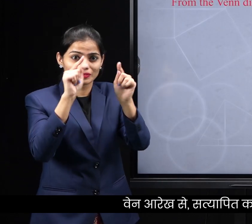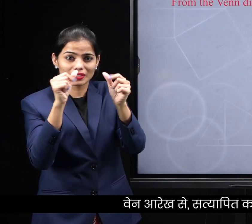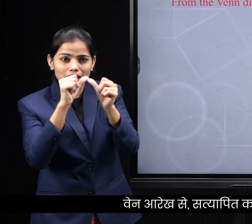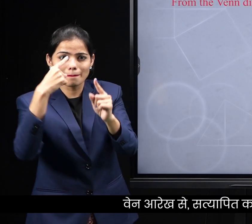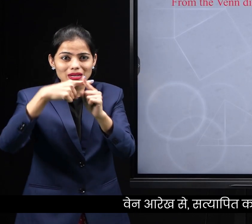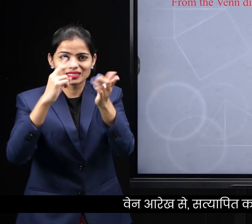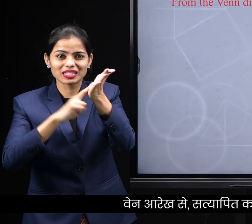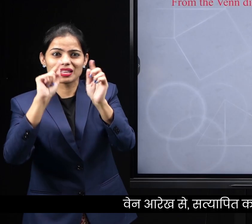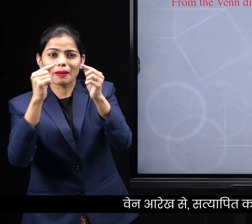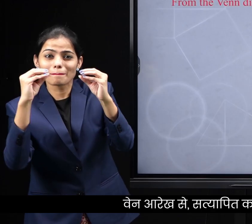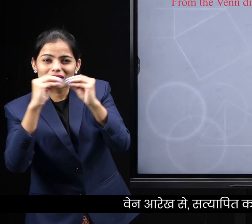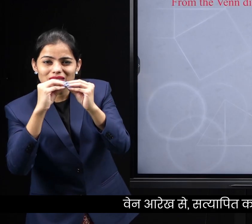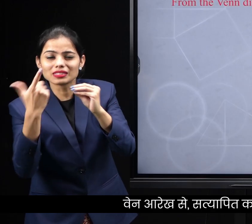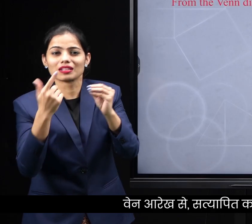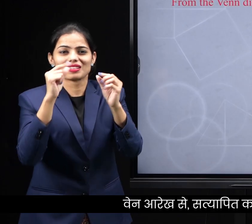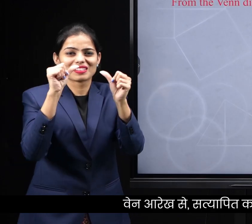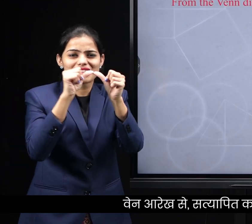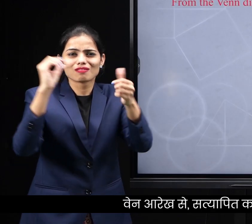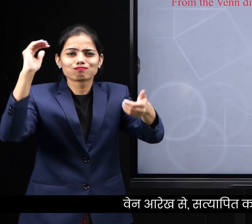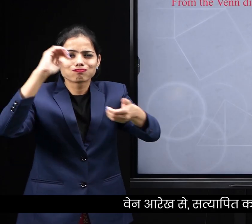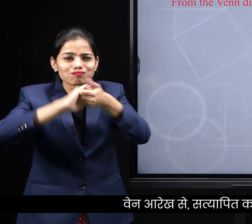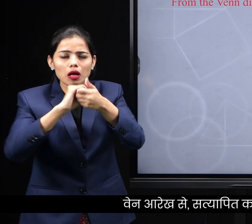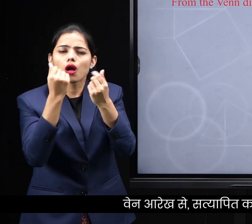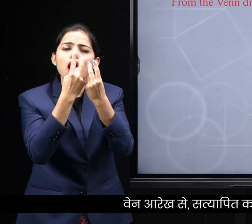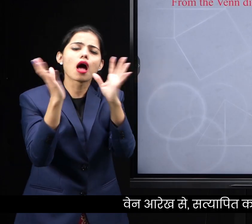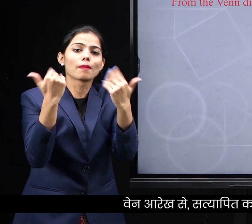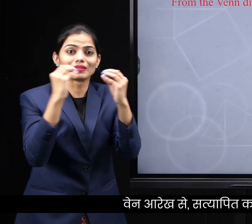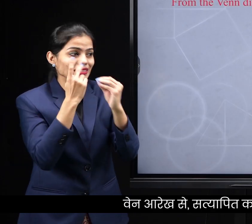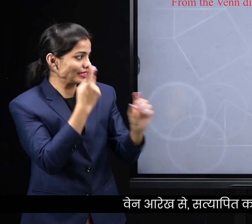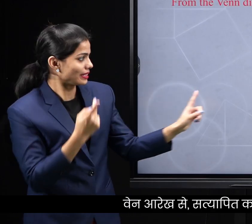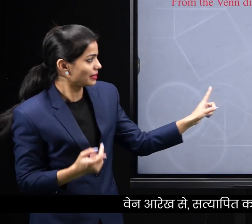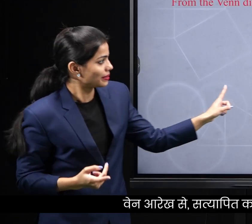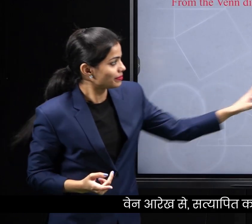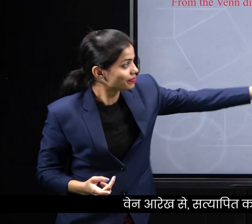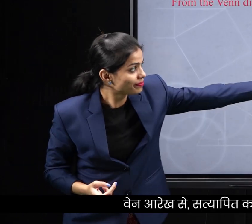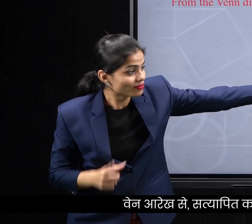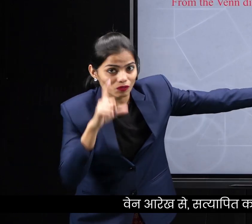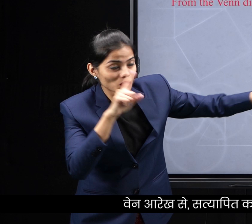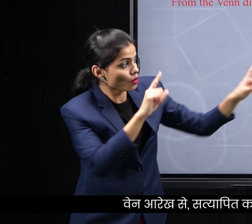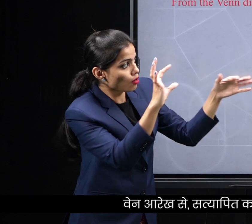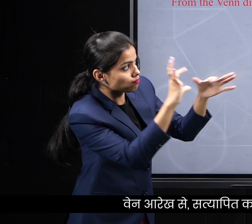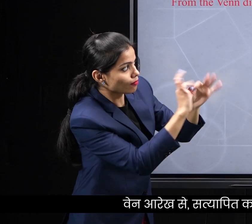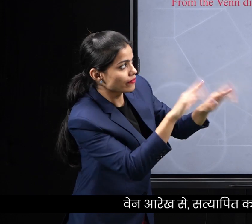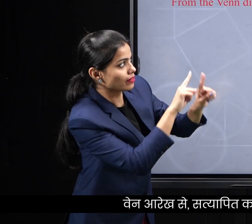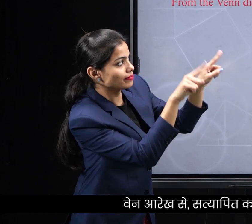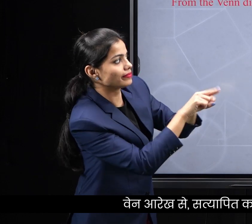टू A इंटू n प्लस n इंटू B माइनस n इंटू A इंटरसेक्शन B।